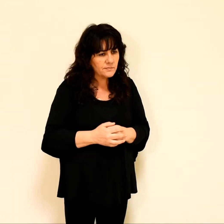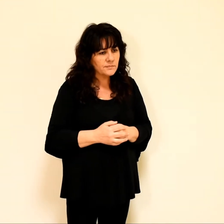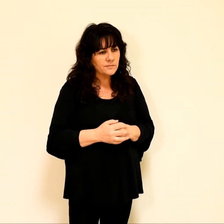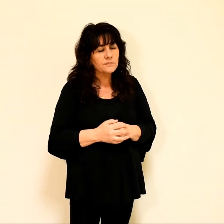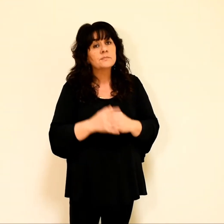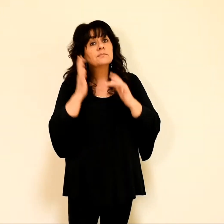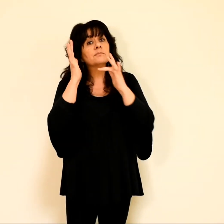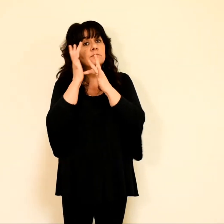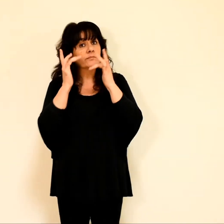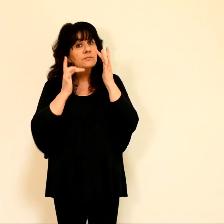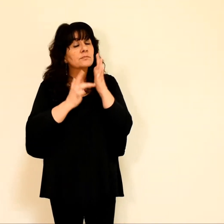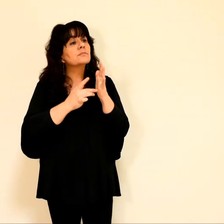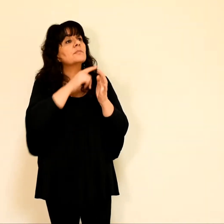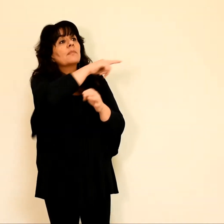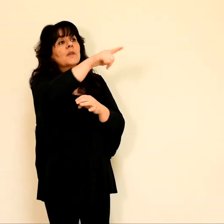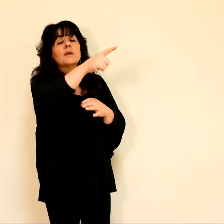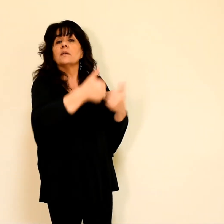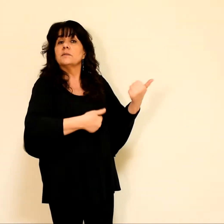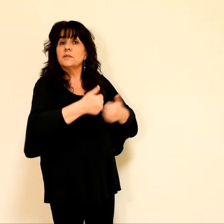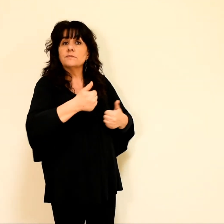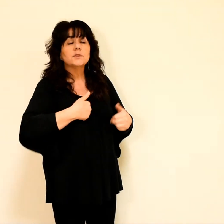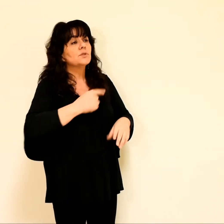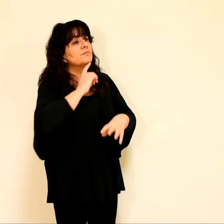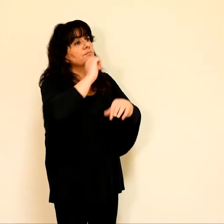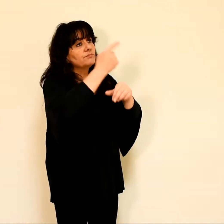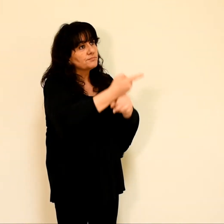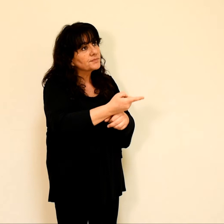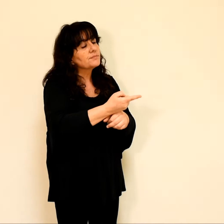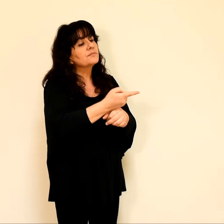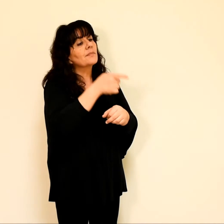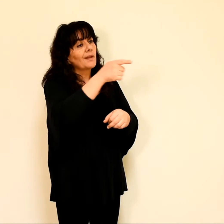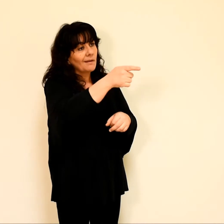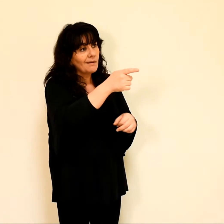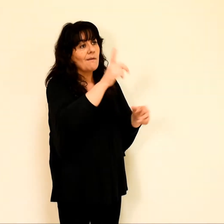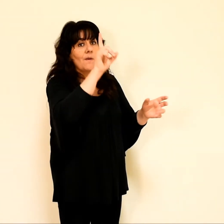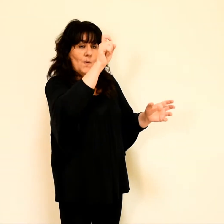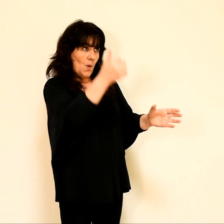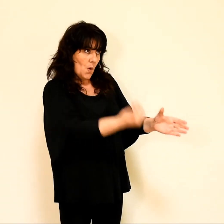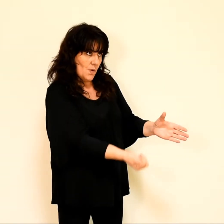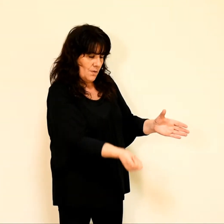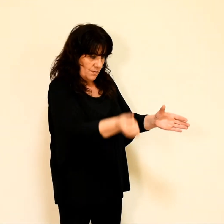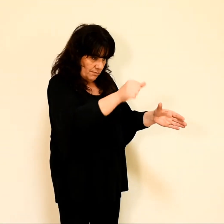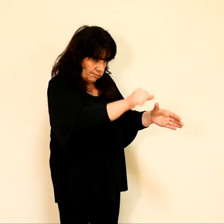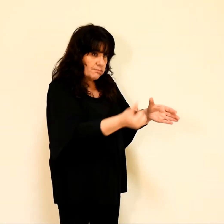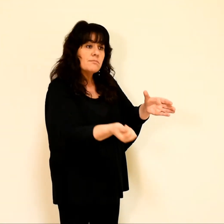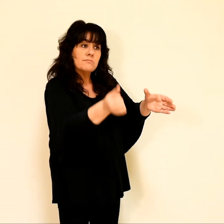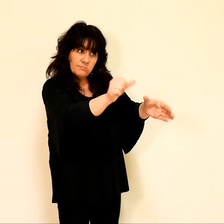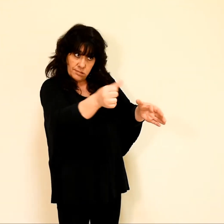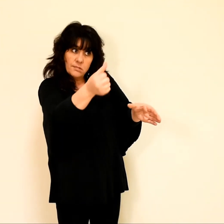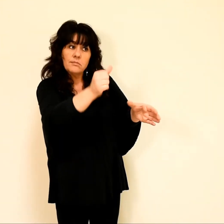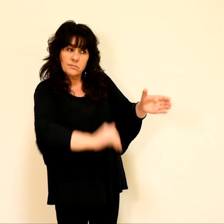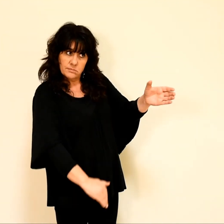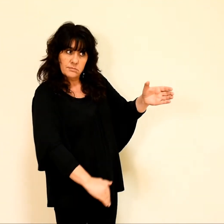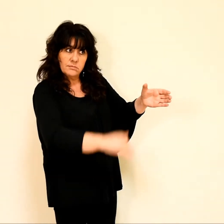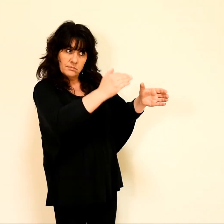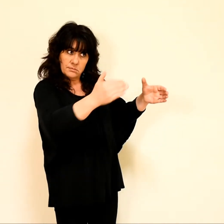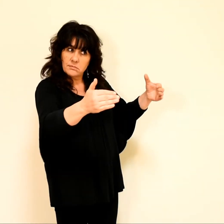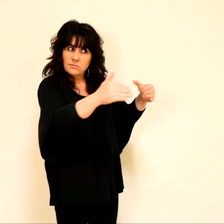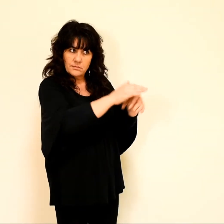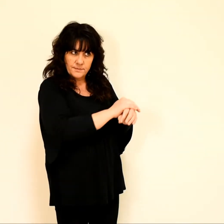Jésus dit à ceux qui servaient : « Remplissez d'eau les jarres. » Et ils les remplirent